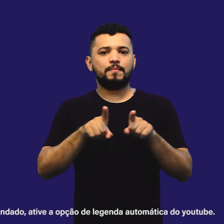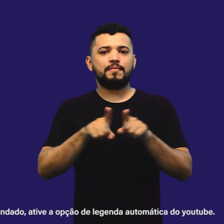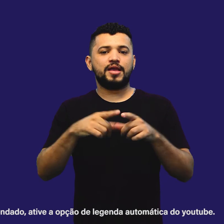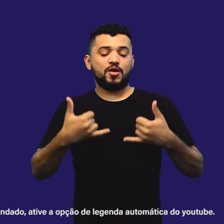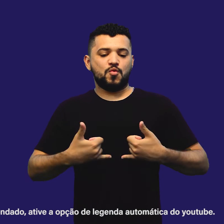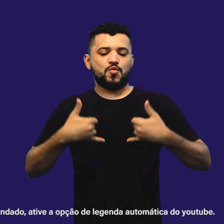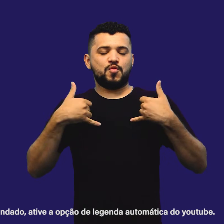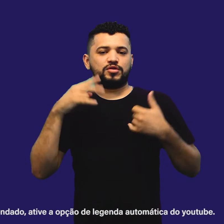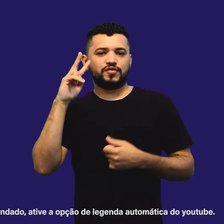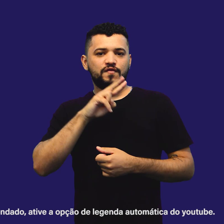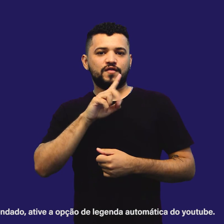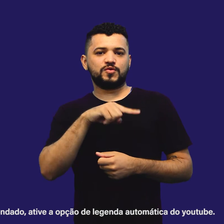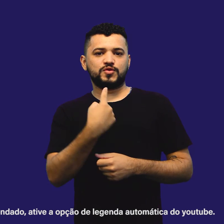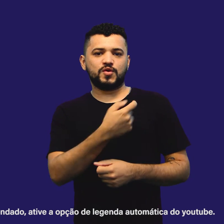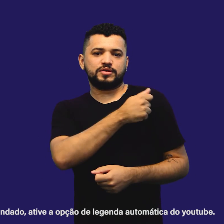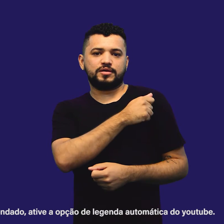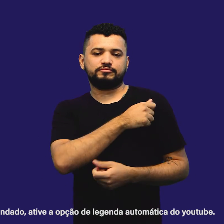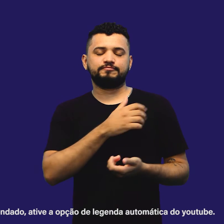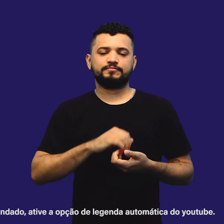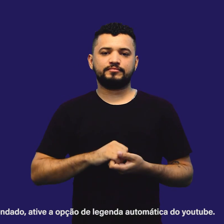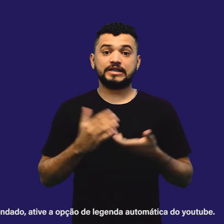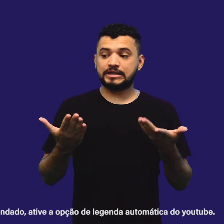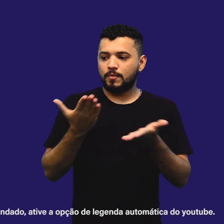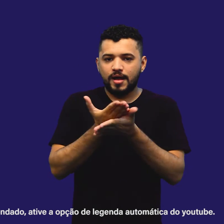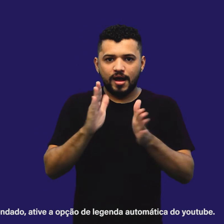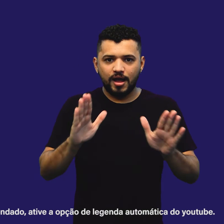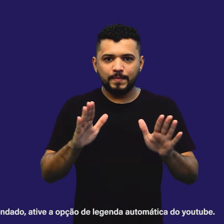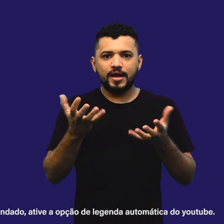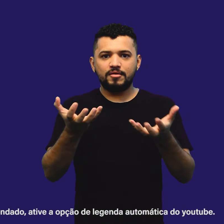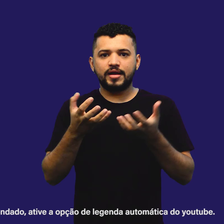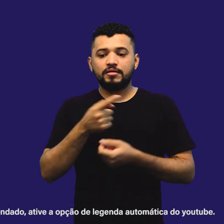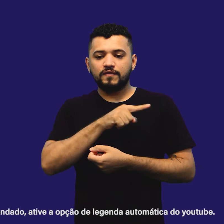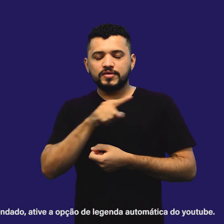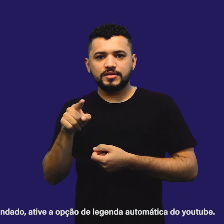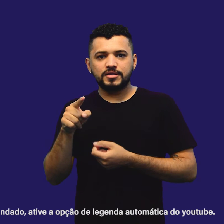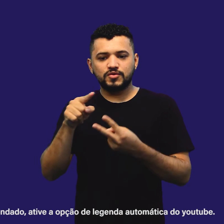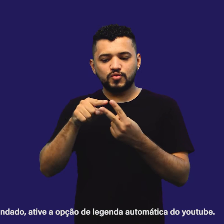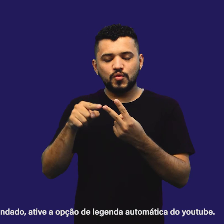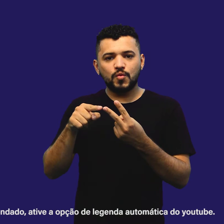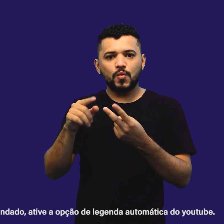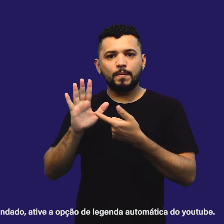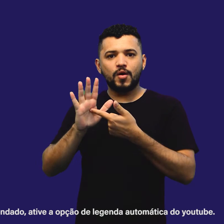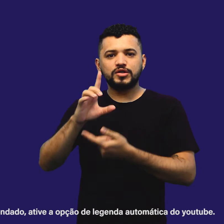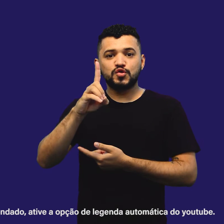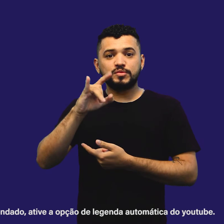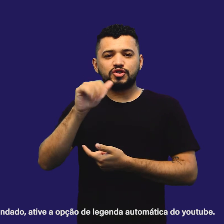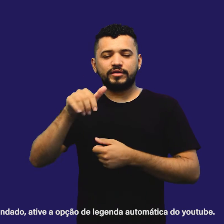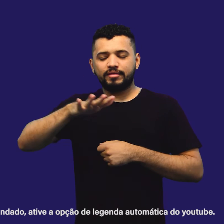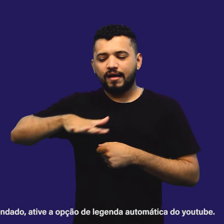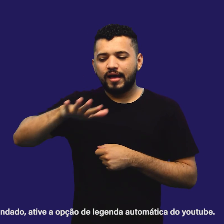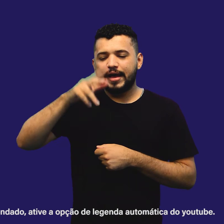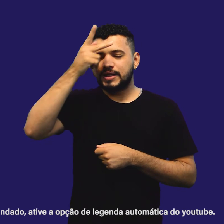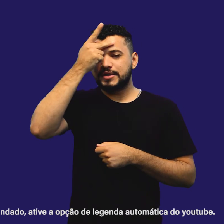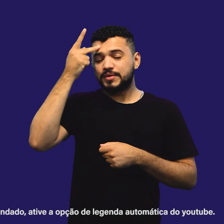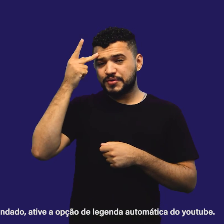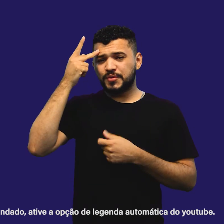eu queria então que cada uma desse uma dica. Para quem está passando por esse momento, para quem é da área, está um pouco aí perdido ou perdida sem saber muito